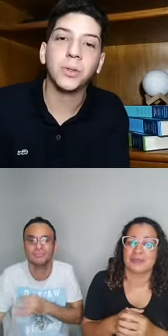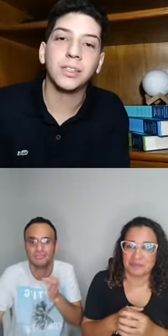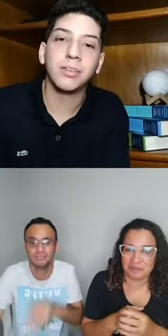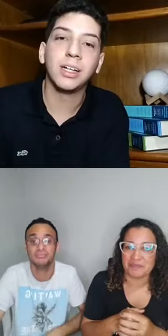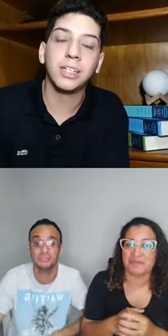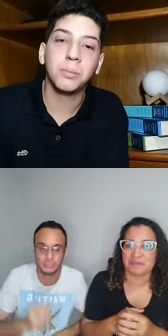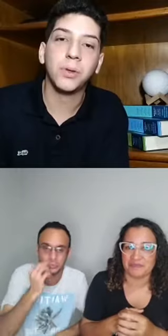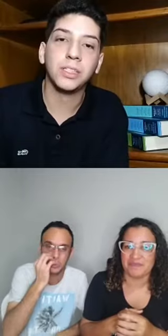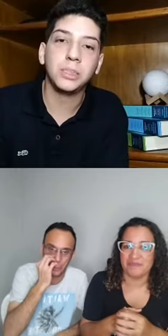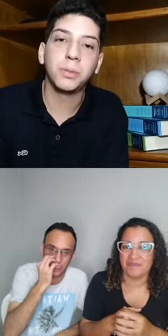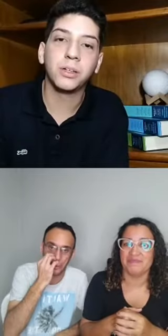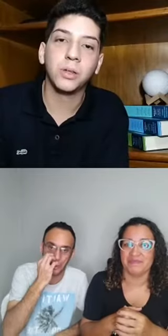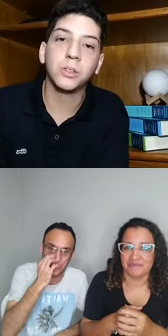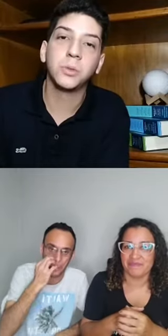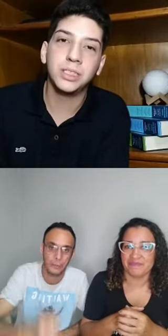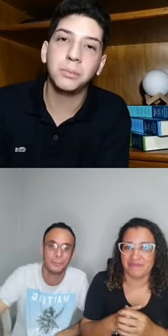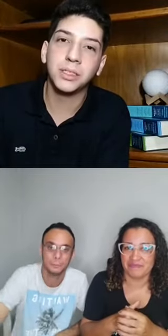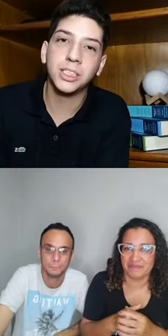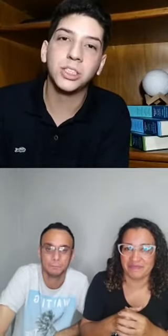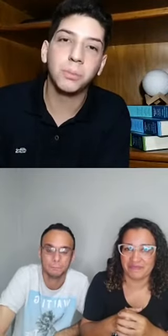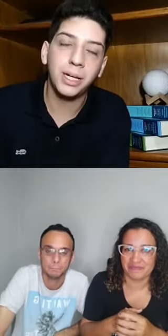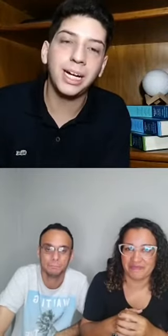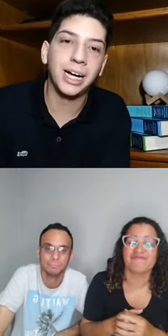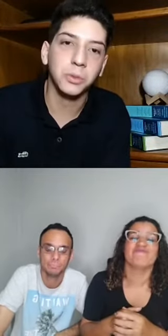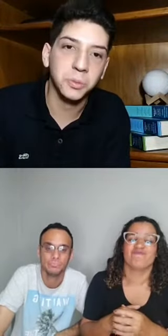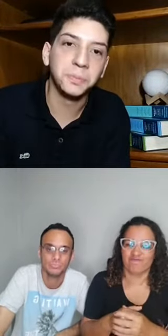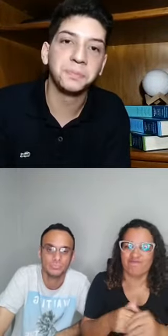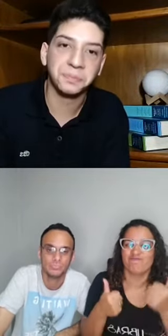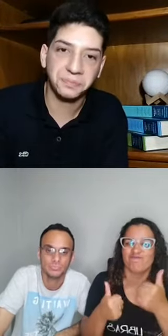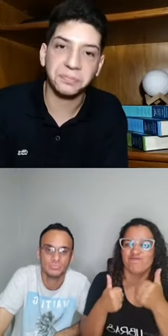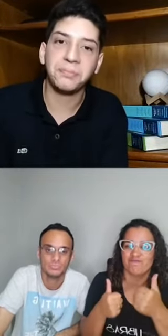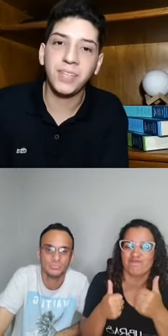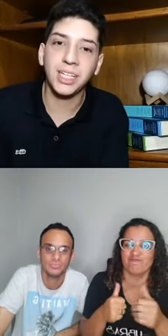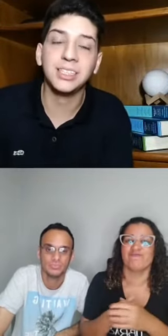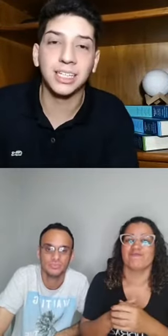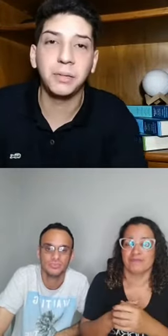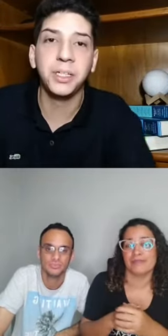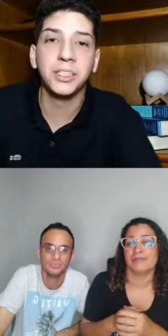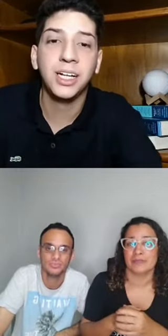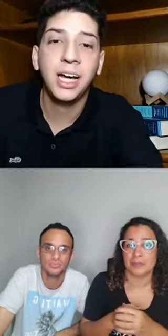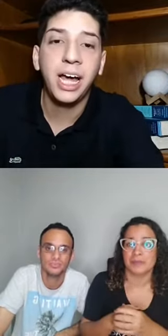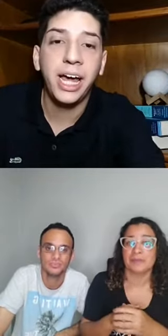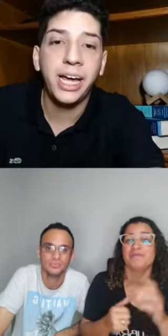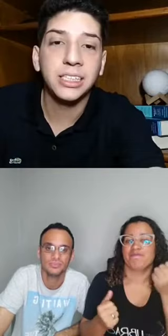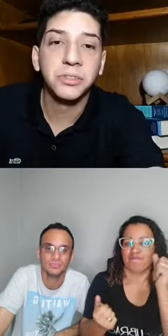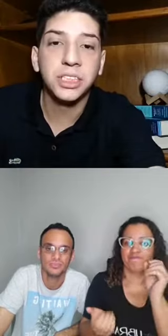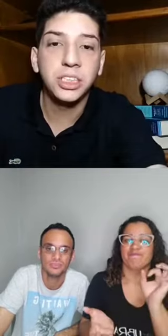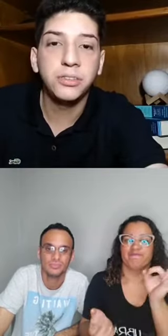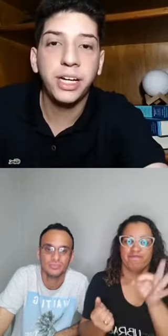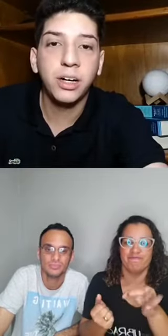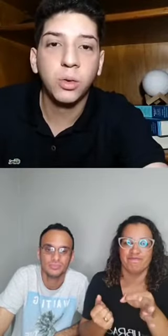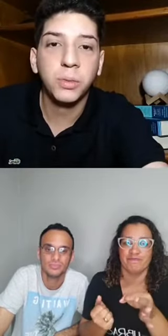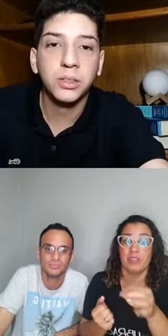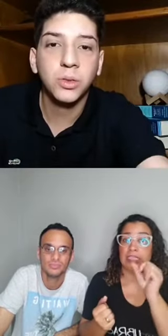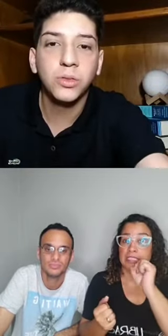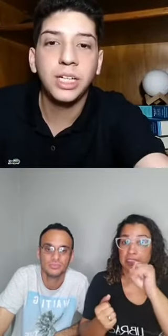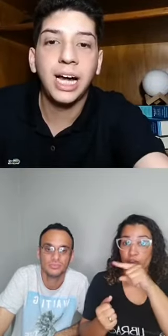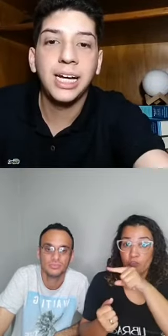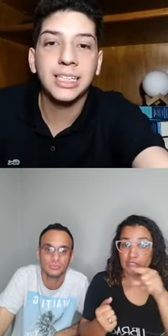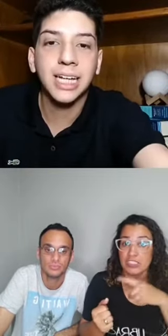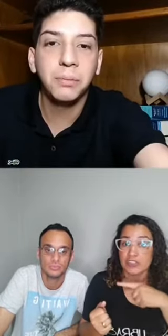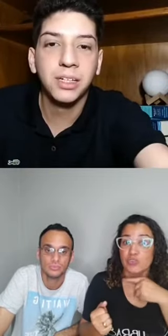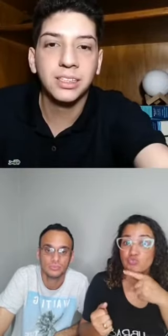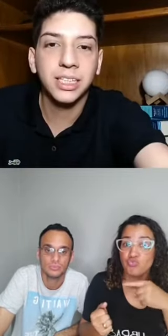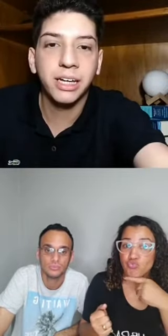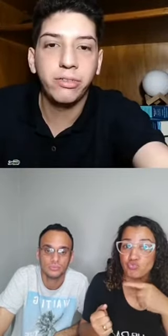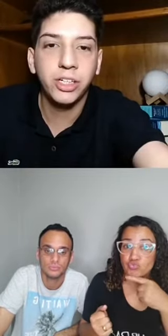para. O Ronald está falando que é importante para que o nosso conhecimento seja ampliado. Exatamente. Se vocês tiverem alguma dúvida,